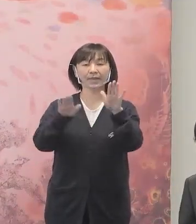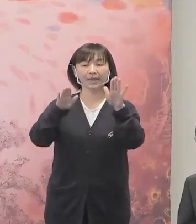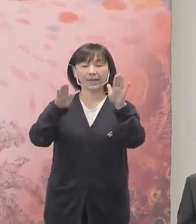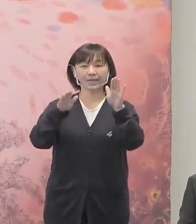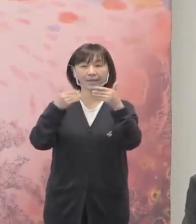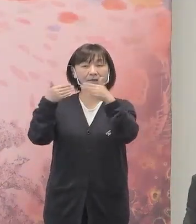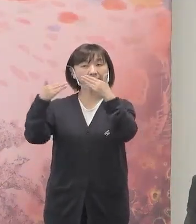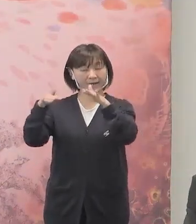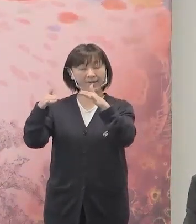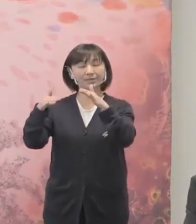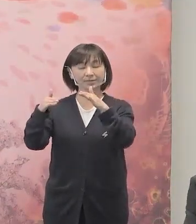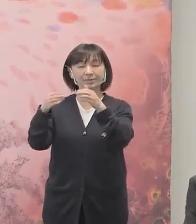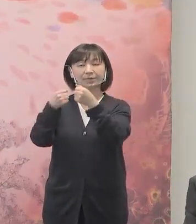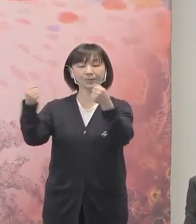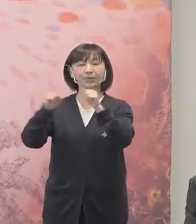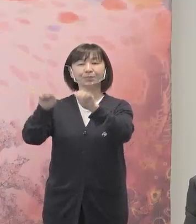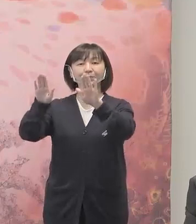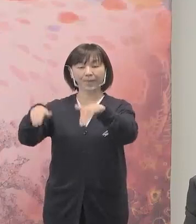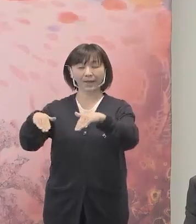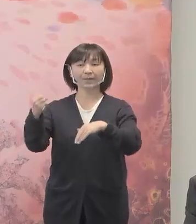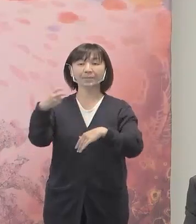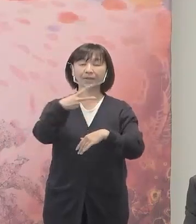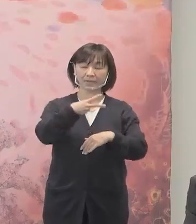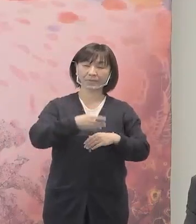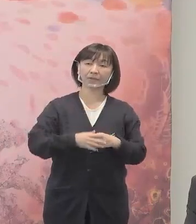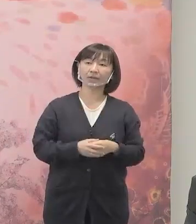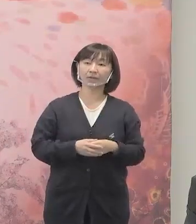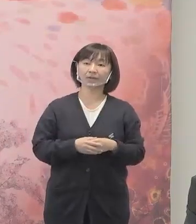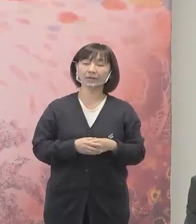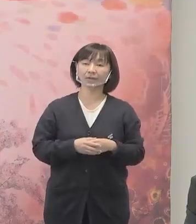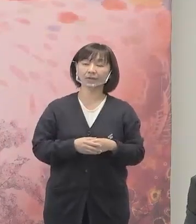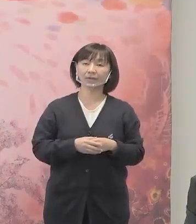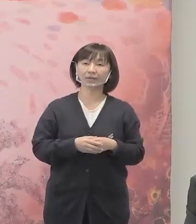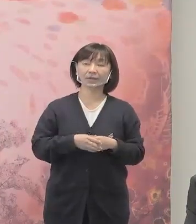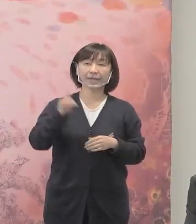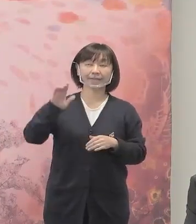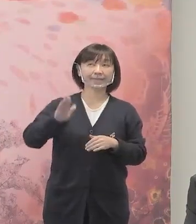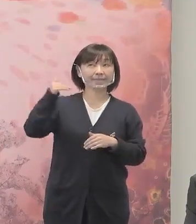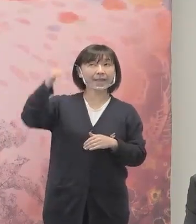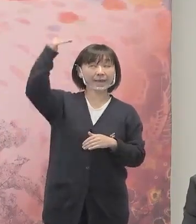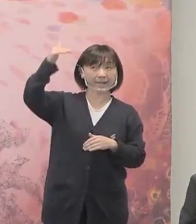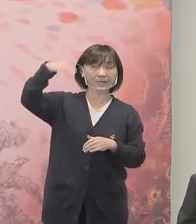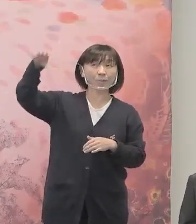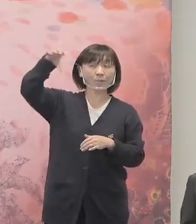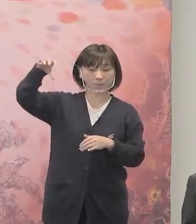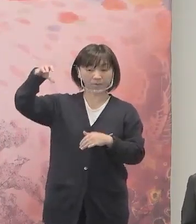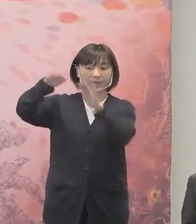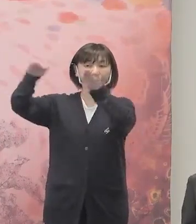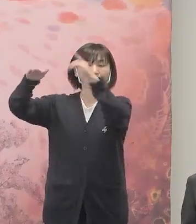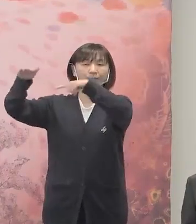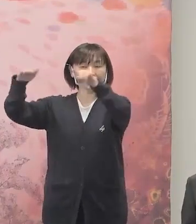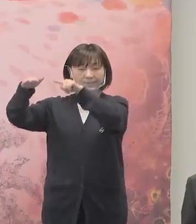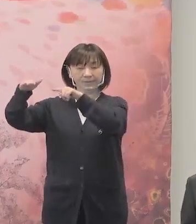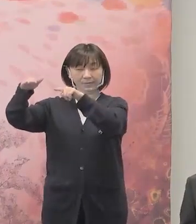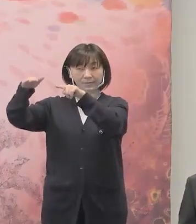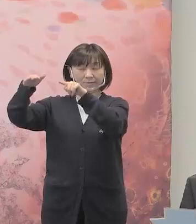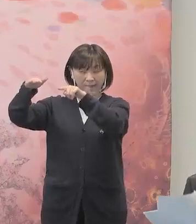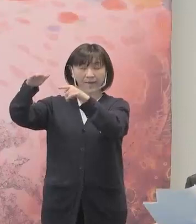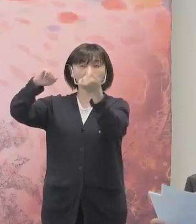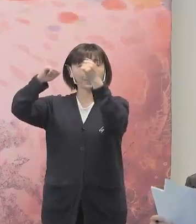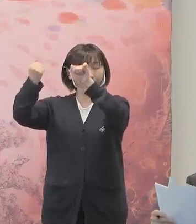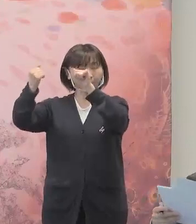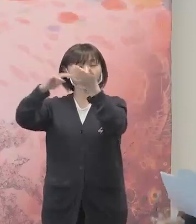会式もしておりましたし、あとは人気があるのが展望車といって高いところで子どもたちが見られるアク